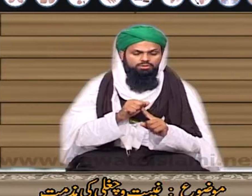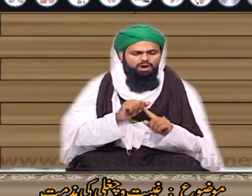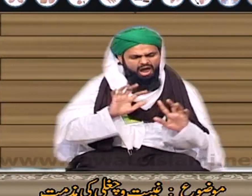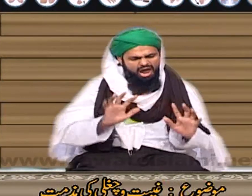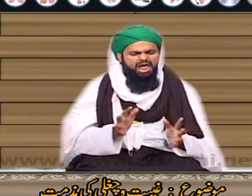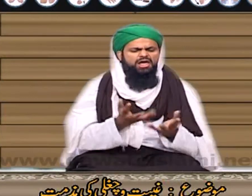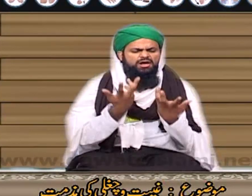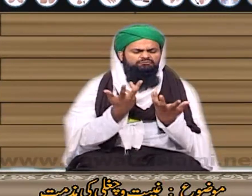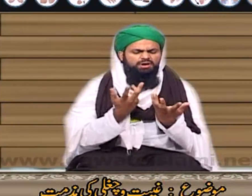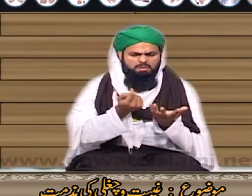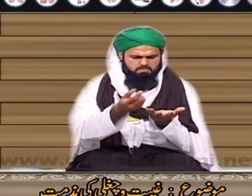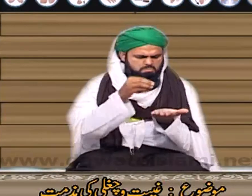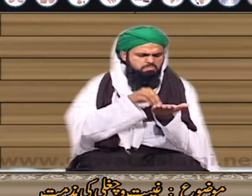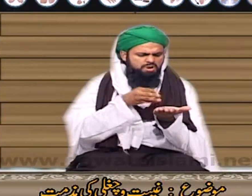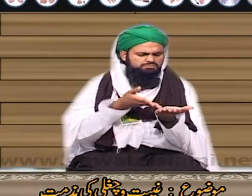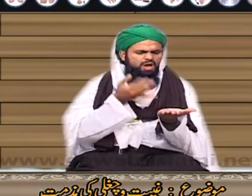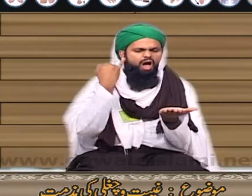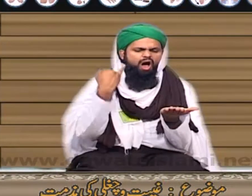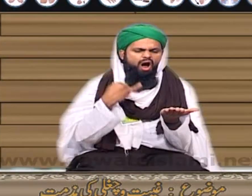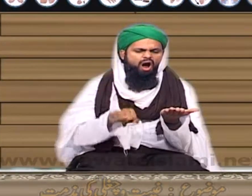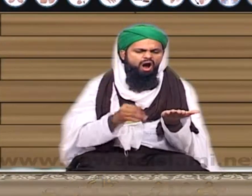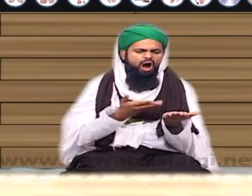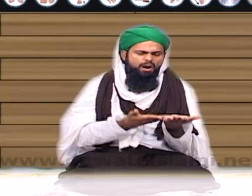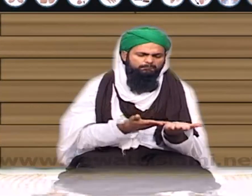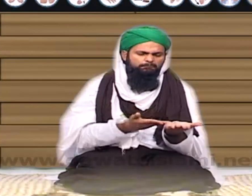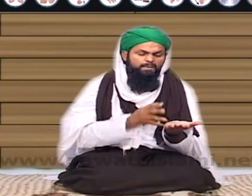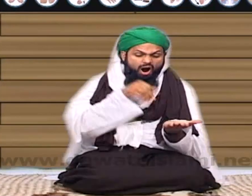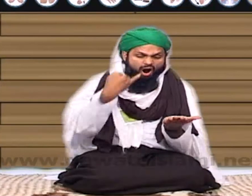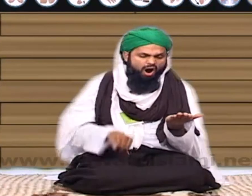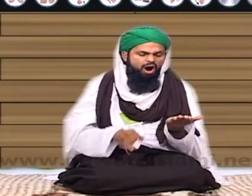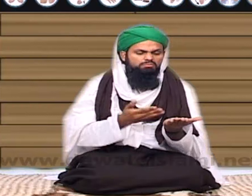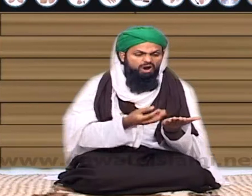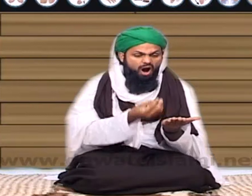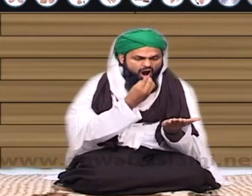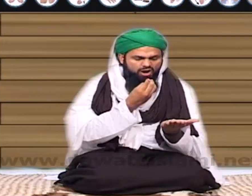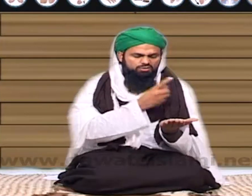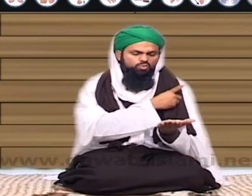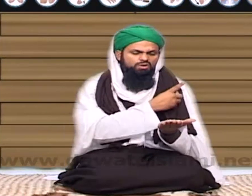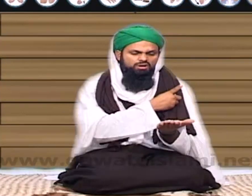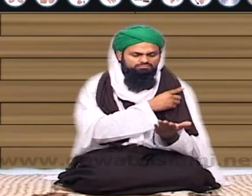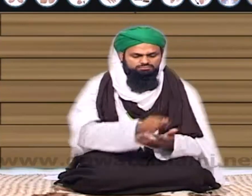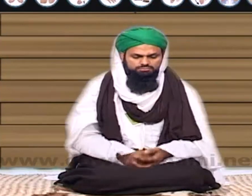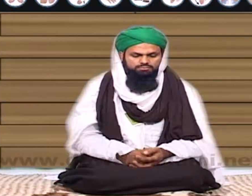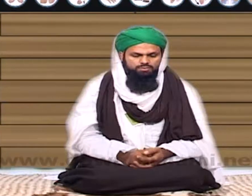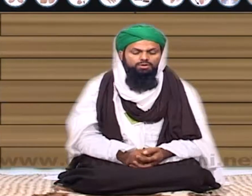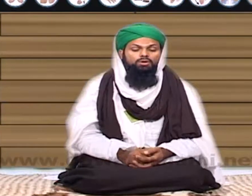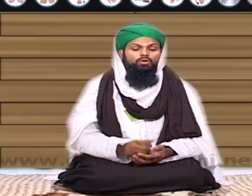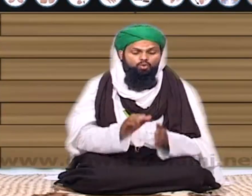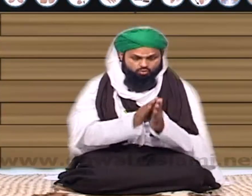ہے، تو خواہ خواہ لوگ مطلب اپنی مزدوری ہے، اپنی روزی کو حرام کر رہے تھے۔ اس کے علاوہ اسی قسم کے بے شمار مطلب